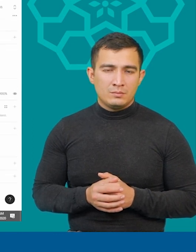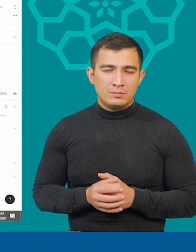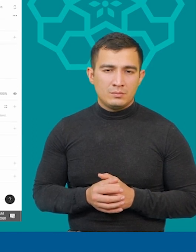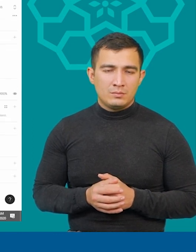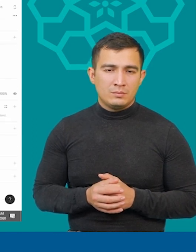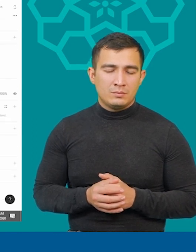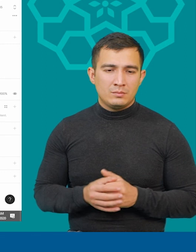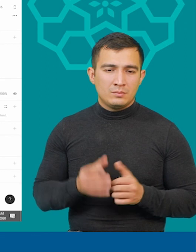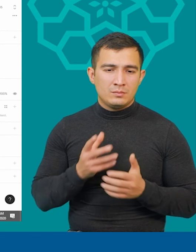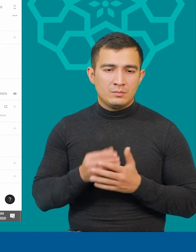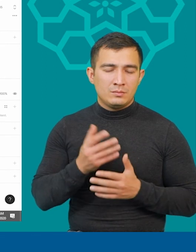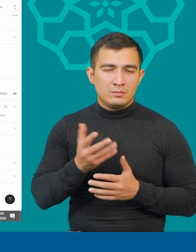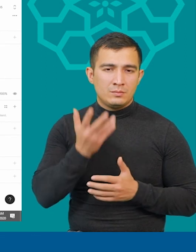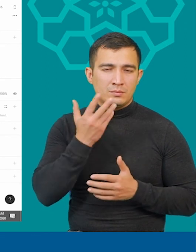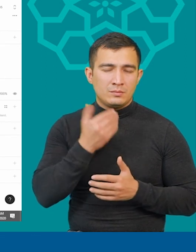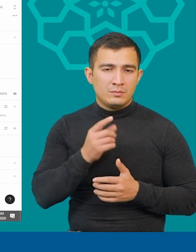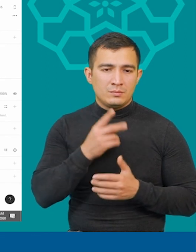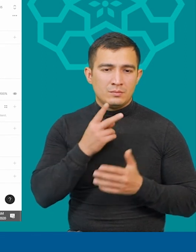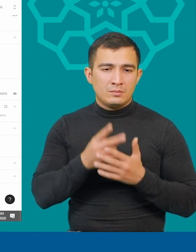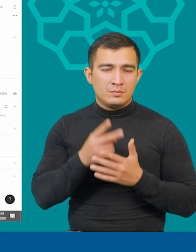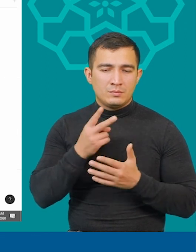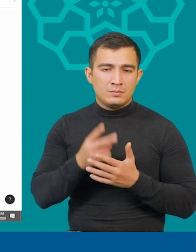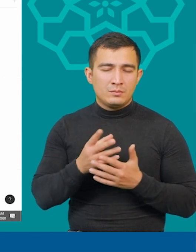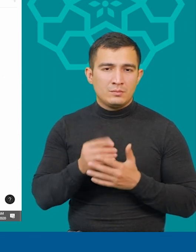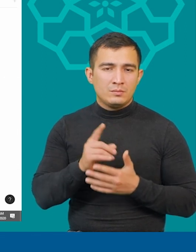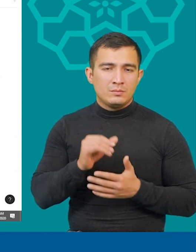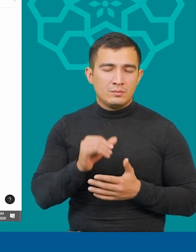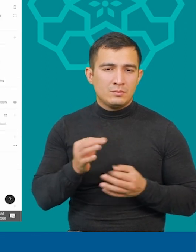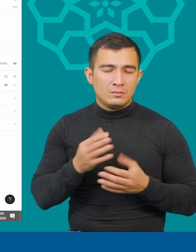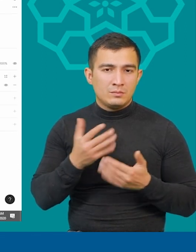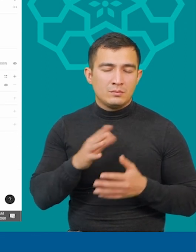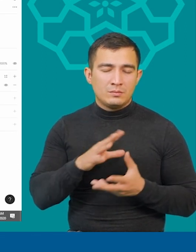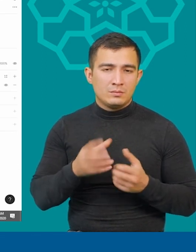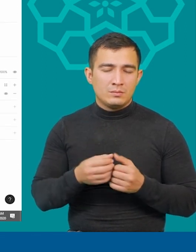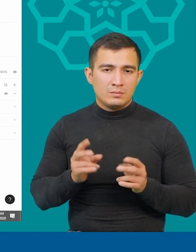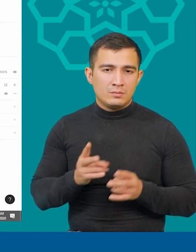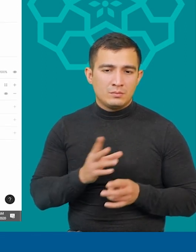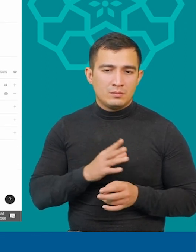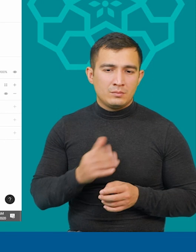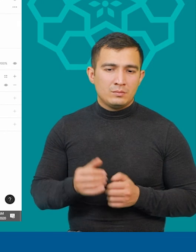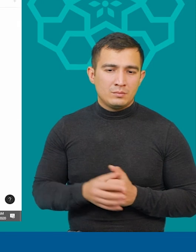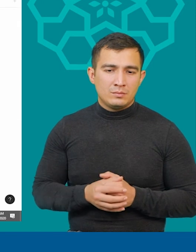Uchun yashil bo'lib qolayotganini ko'ramiz. Maska hech narsa yo'q. Demak, normalning o'zi.